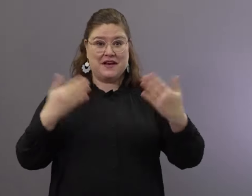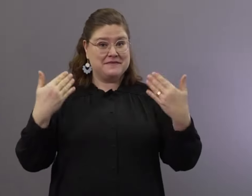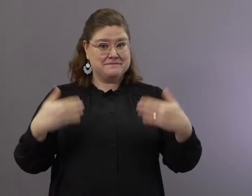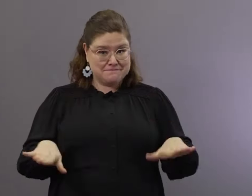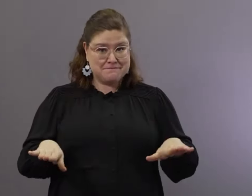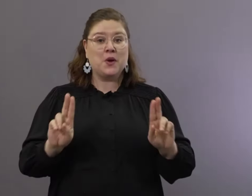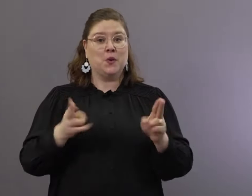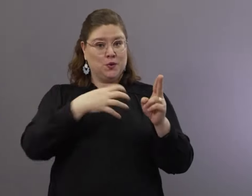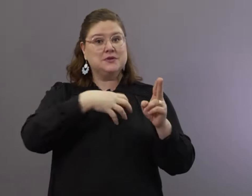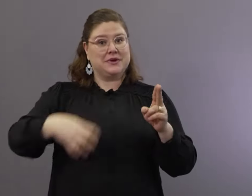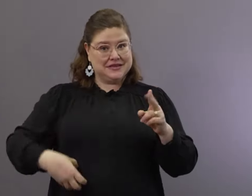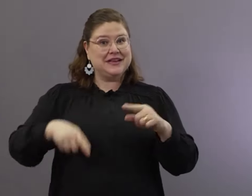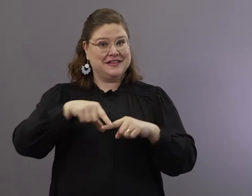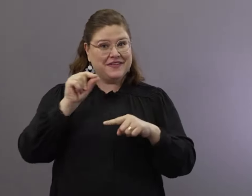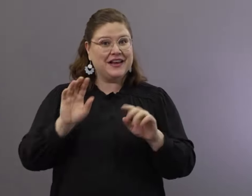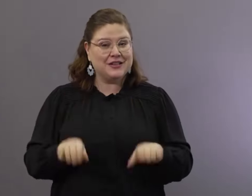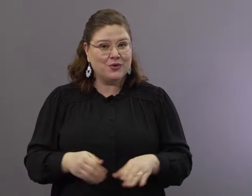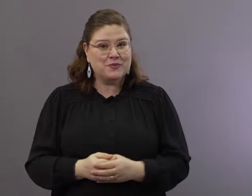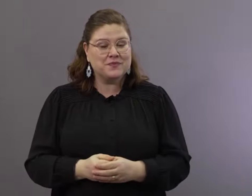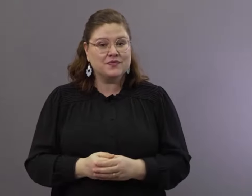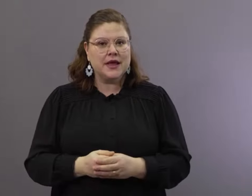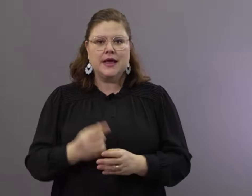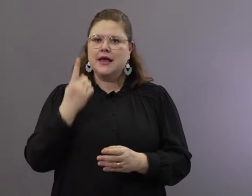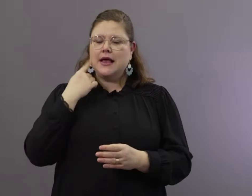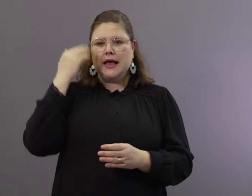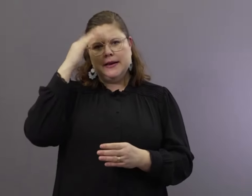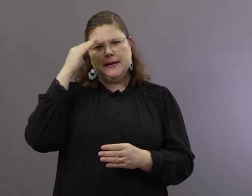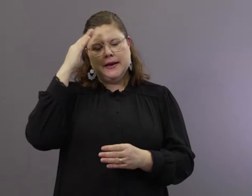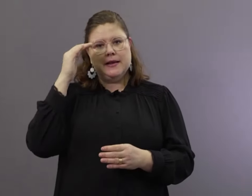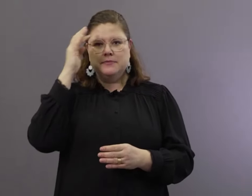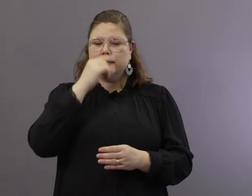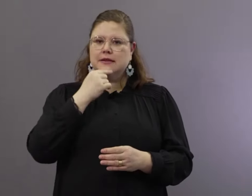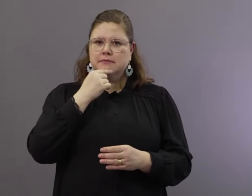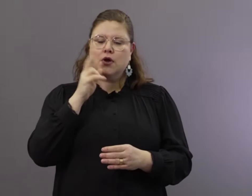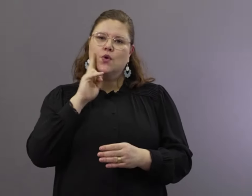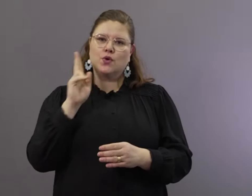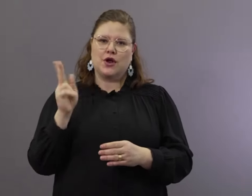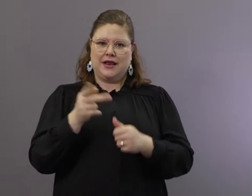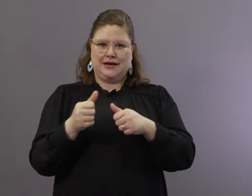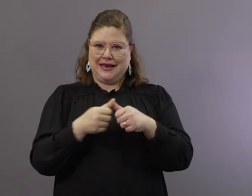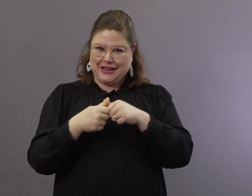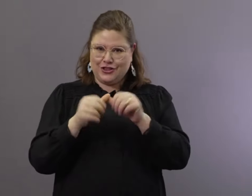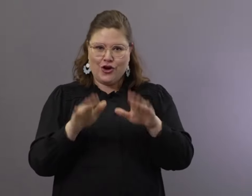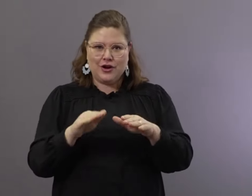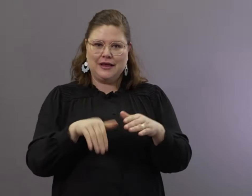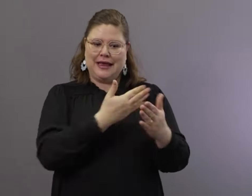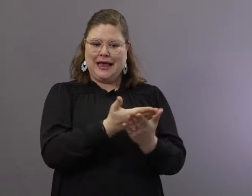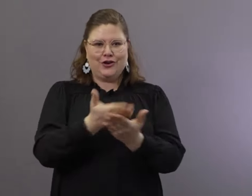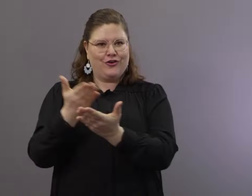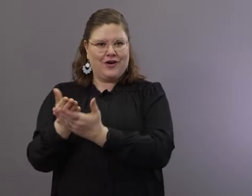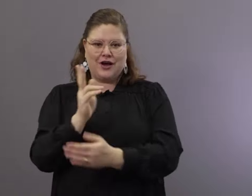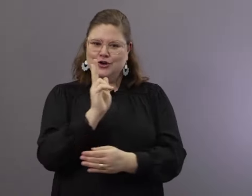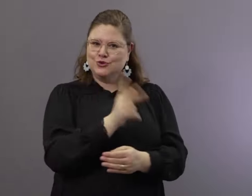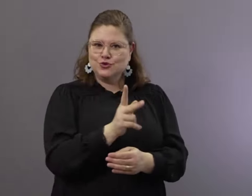presidentin. Tervehdin ilolla sitä, että Uhrien liitto oli tehnyt kysymykset presidenttiehdokkaille